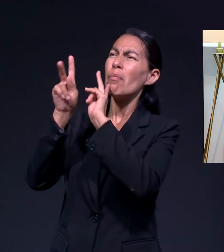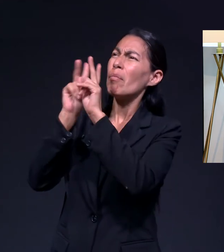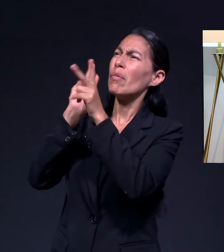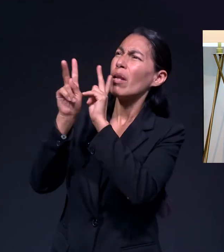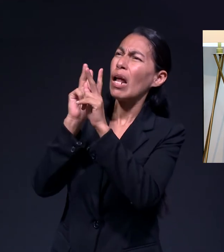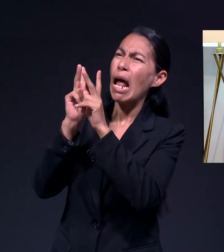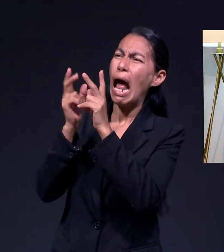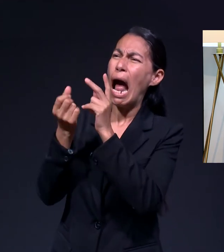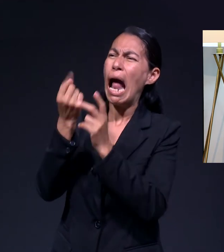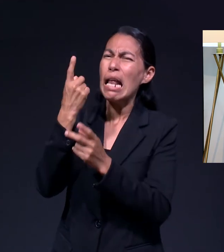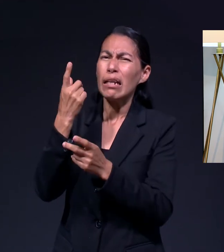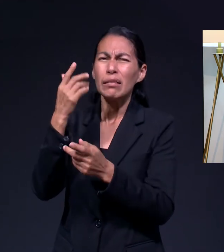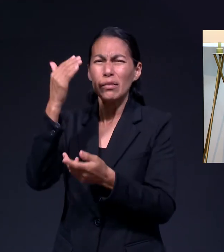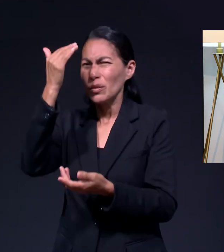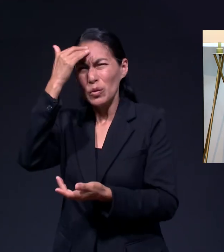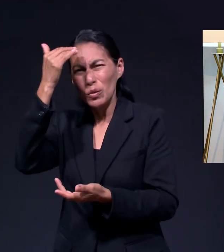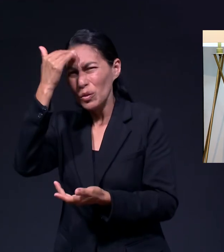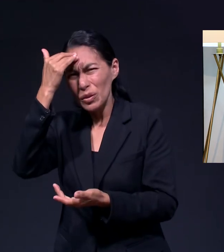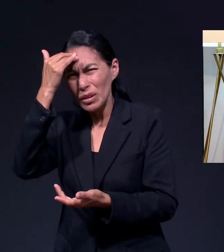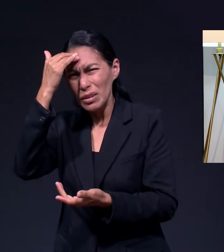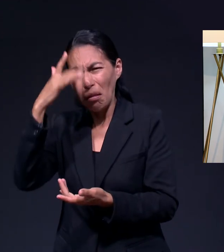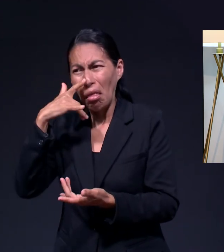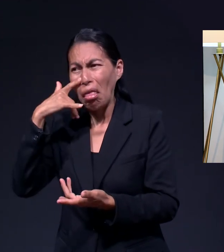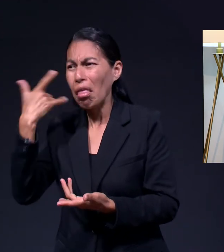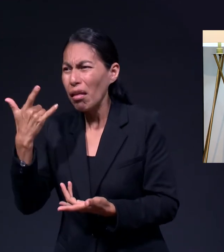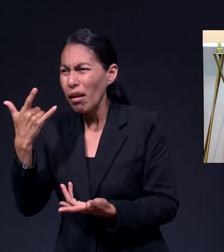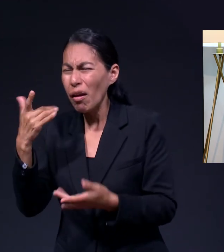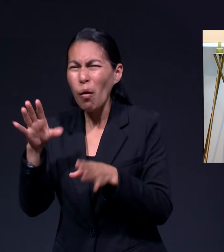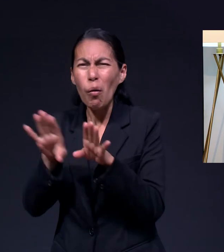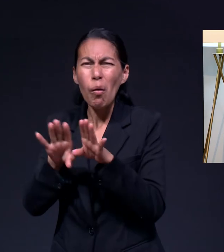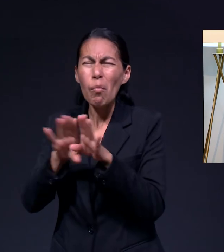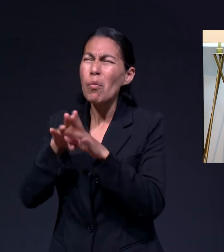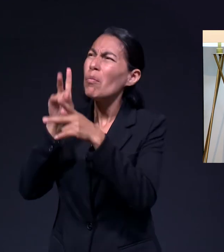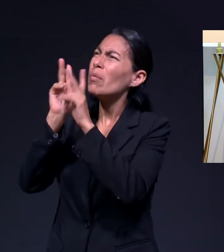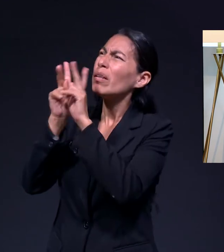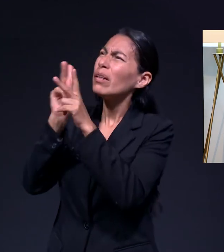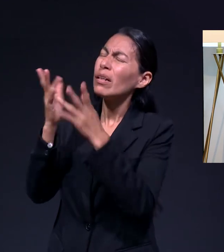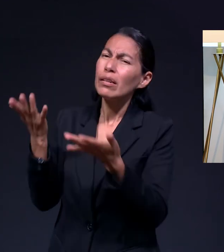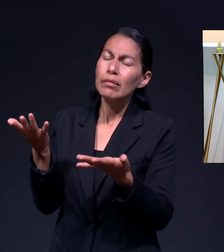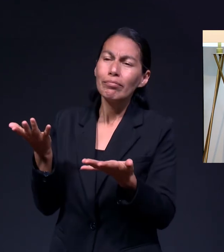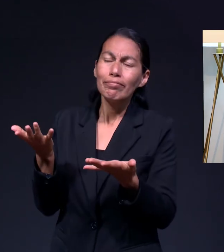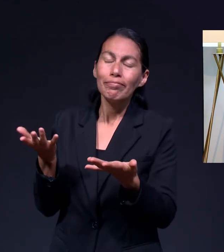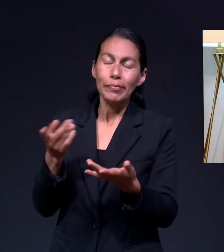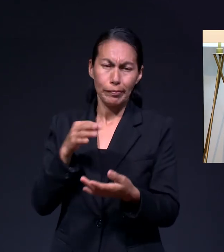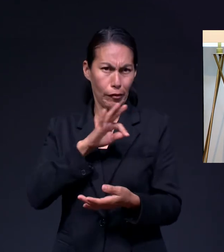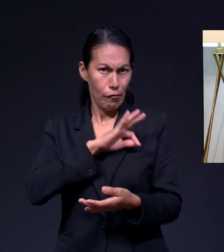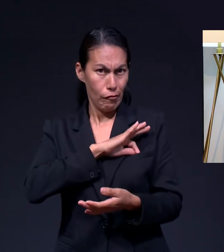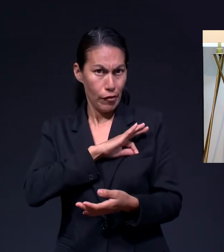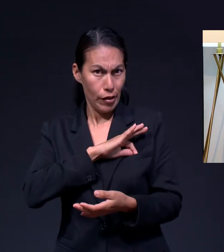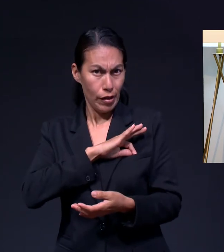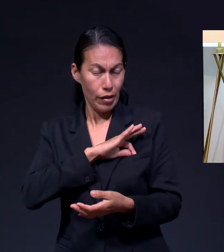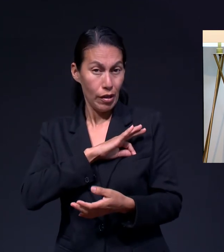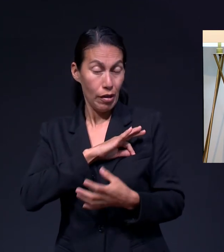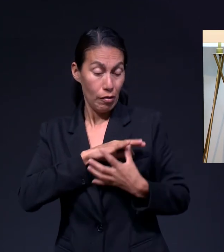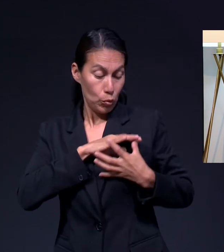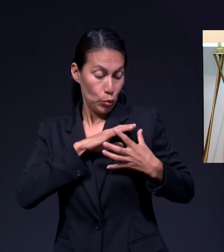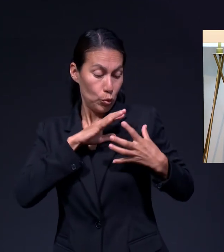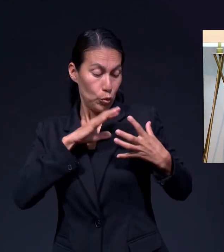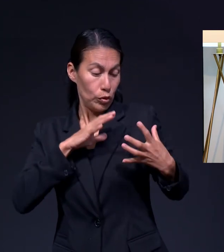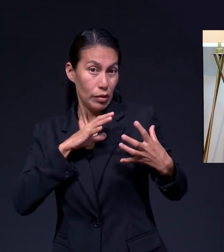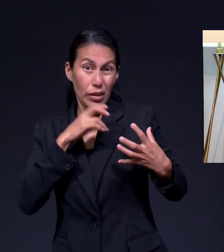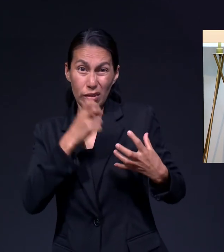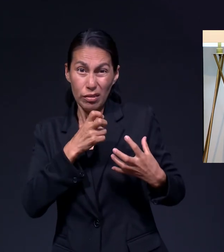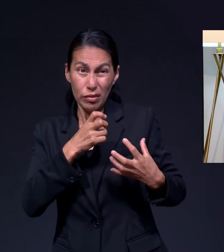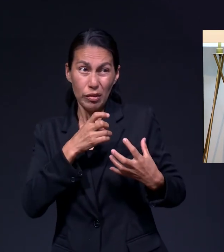esto es el desarrollo de la fe pero el desarrollo de la fe no es una corazonada